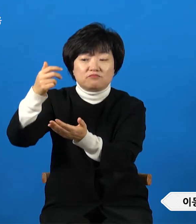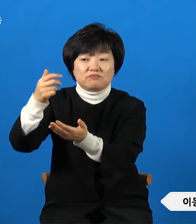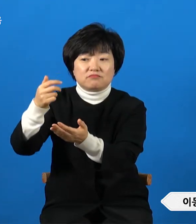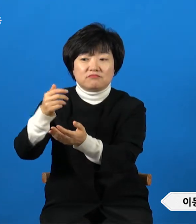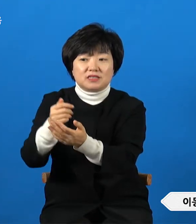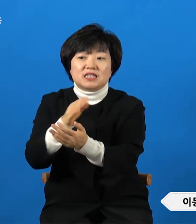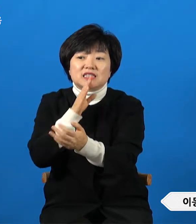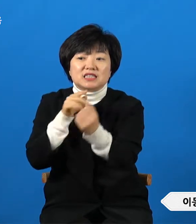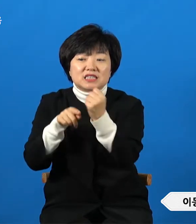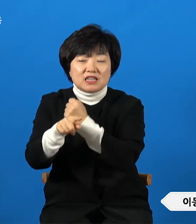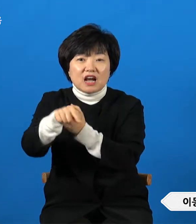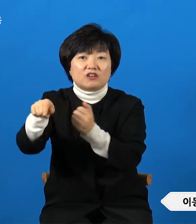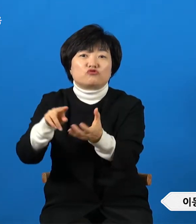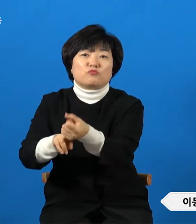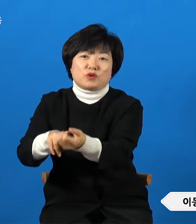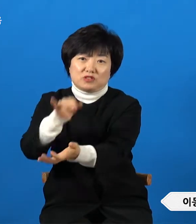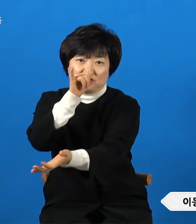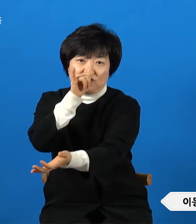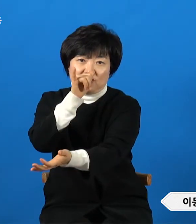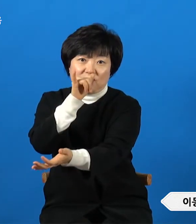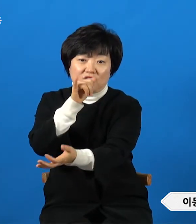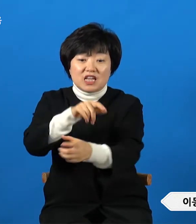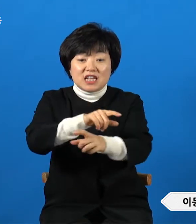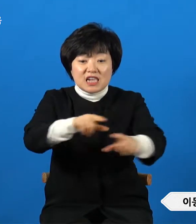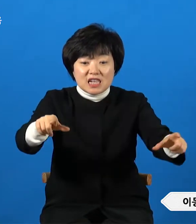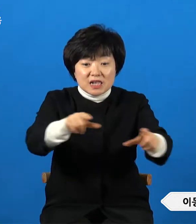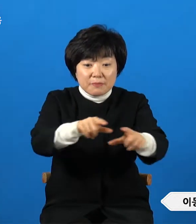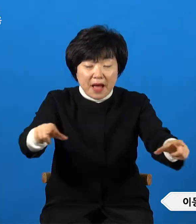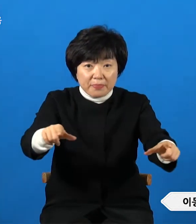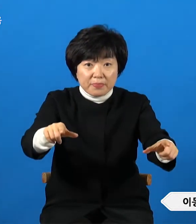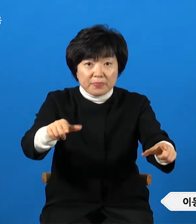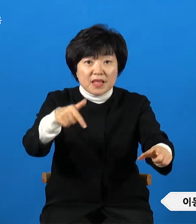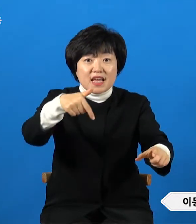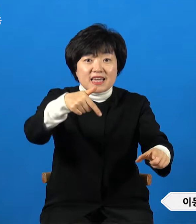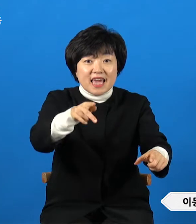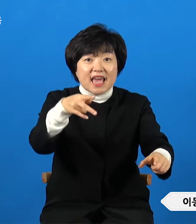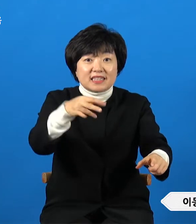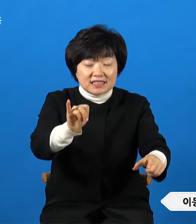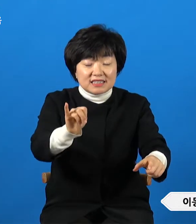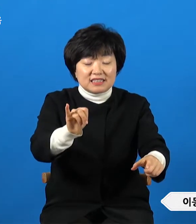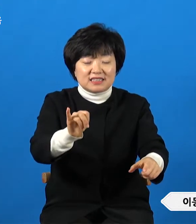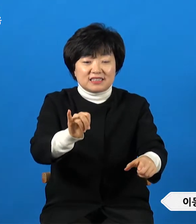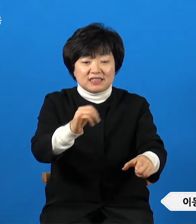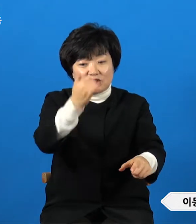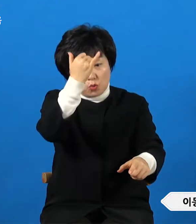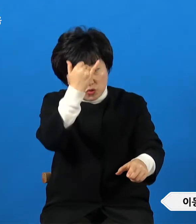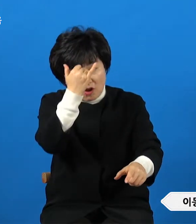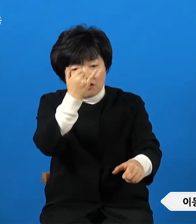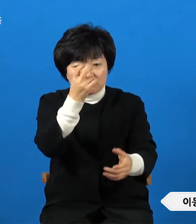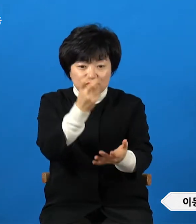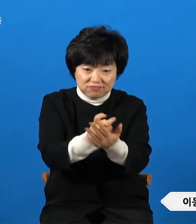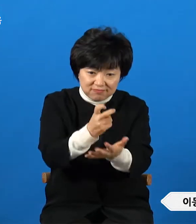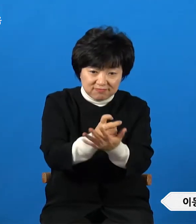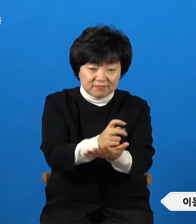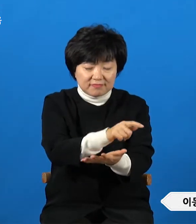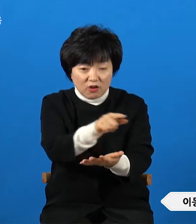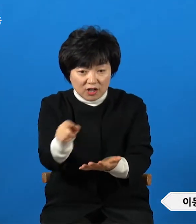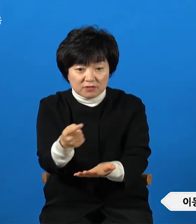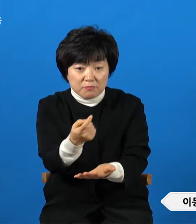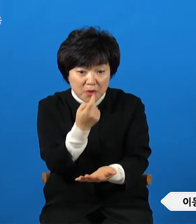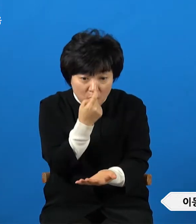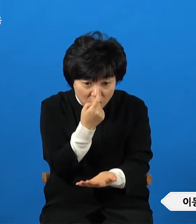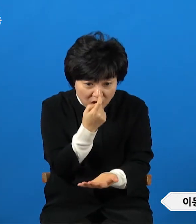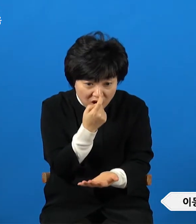계시를 통해서 우리가 구원을 받을 수가 있다면 일반 계시만으로 좋게 해요. 그런데 일반 계시가 가지는 한계가